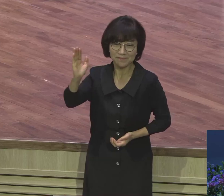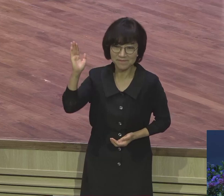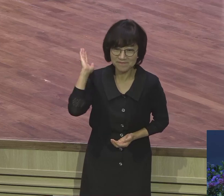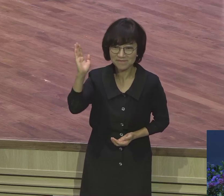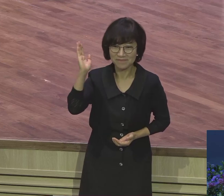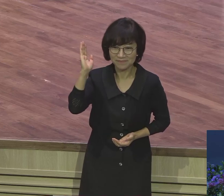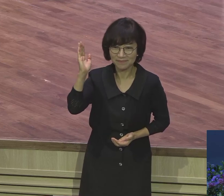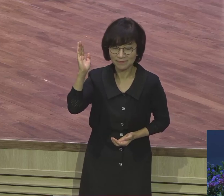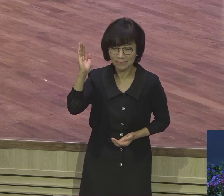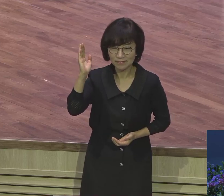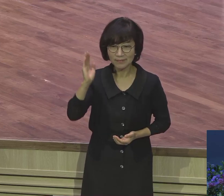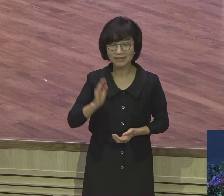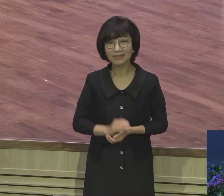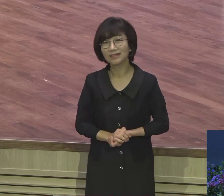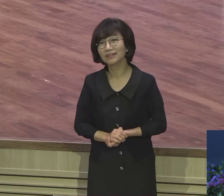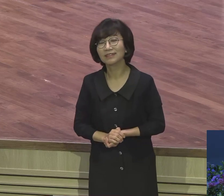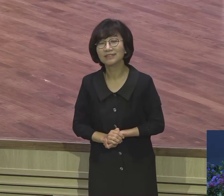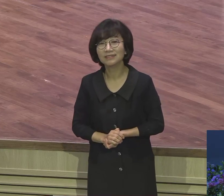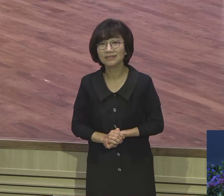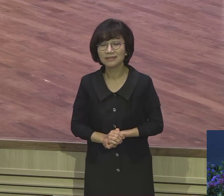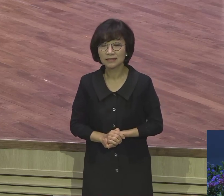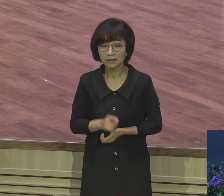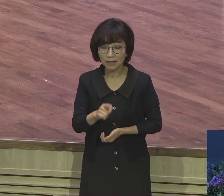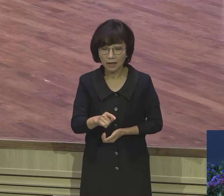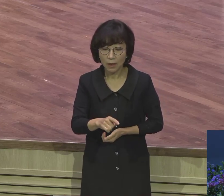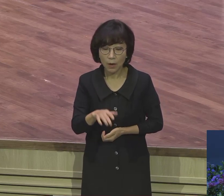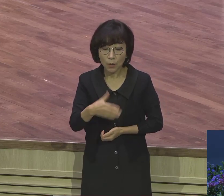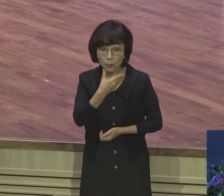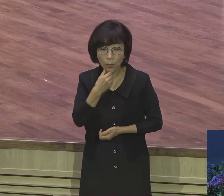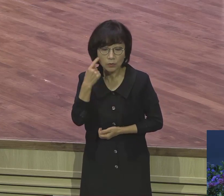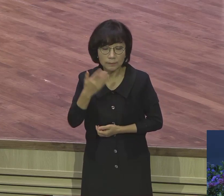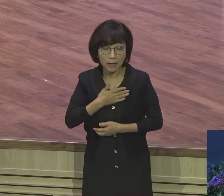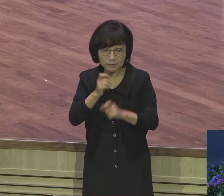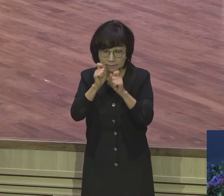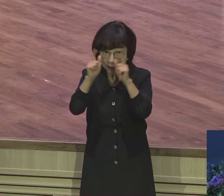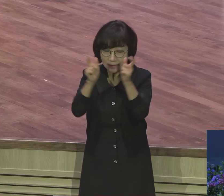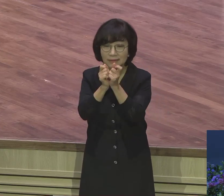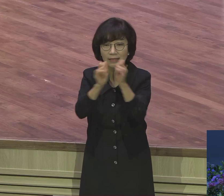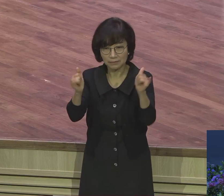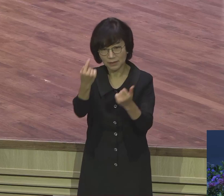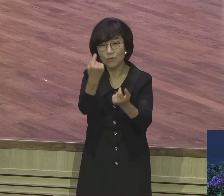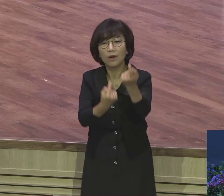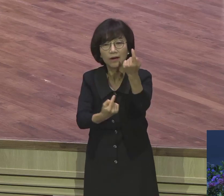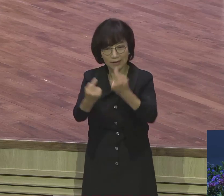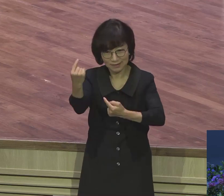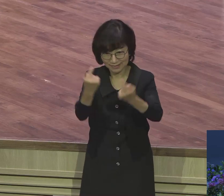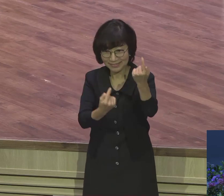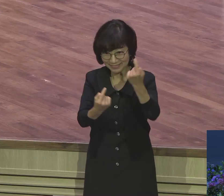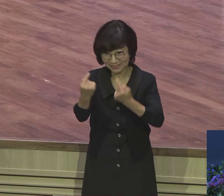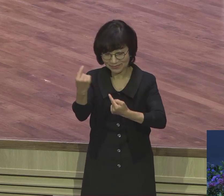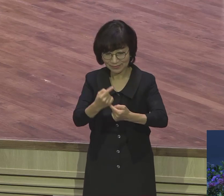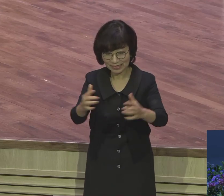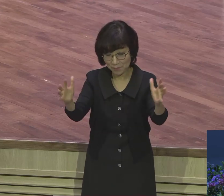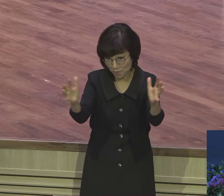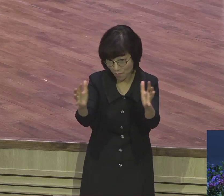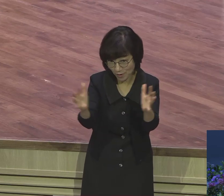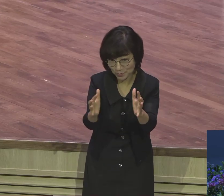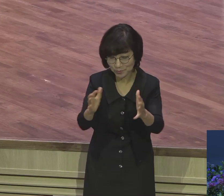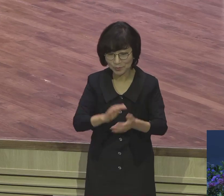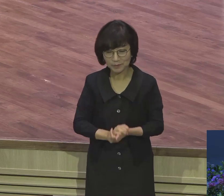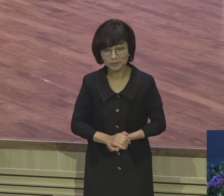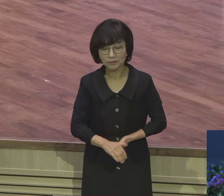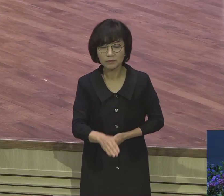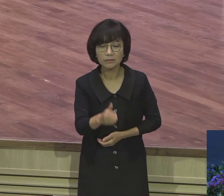그나마 그래도 그분들은 그나마 그분들은 이 복음을 깨달은 사람들이에요. 그 중에서도 정말로 정말로